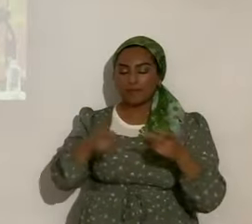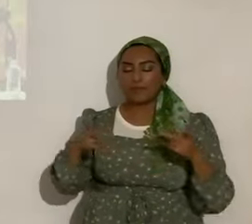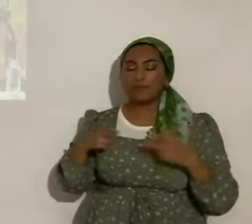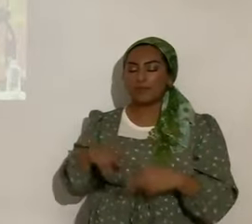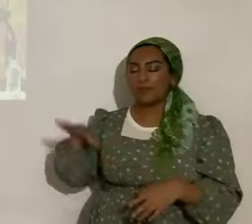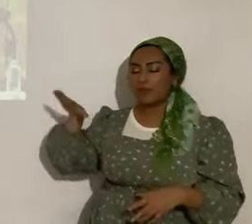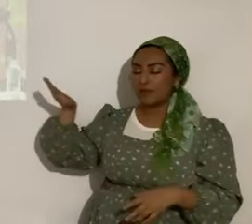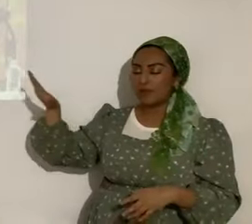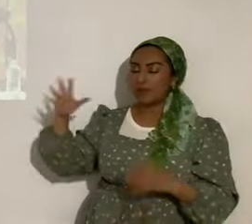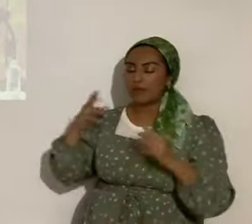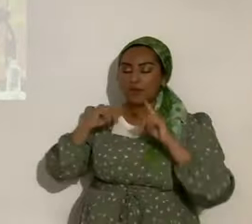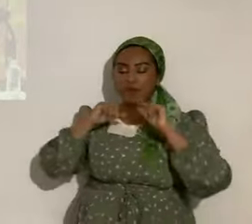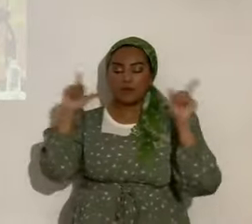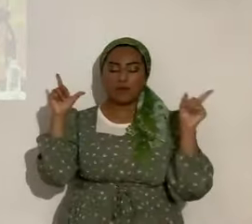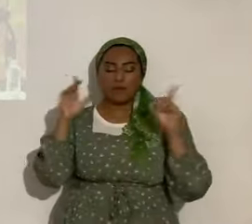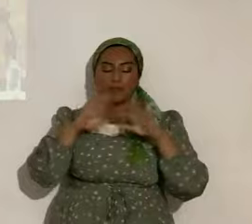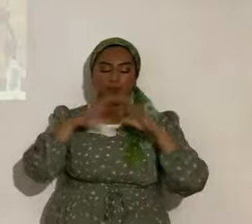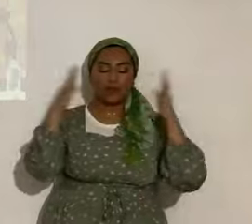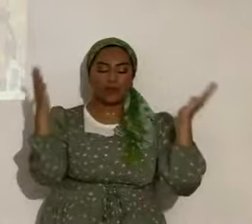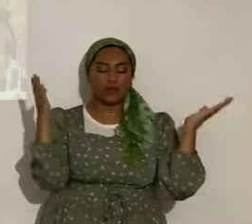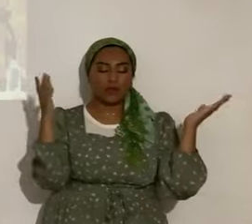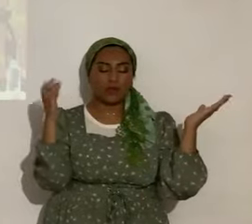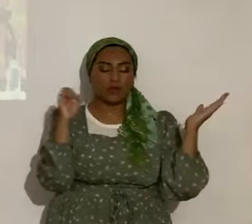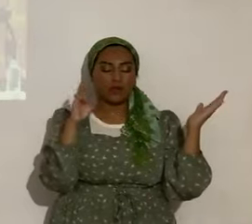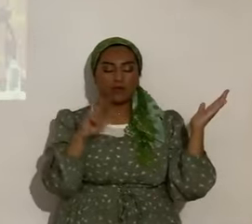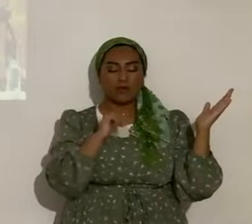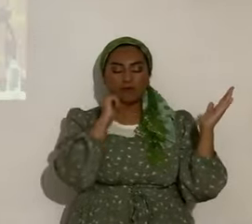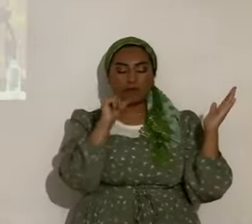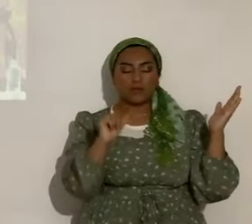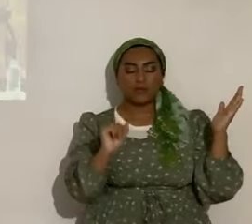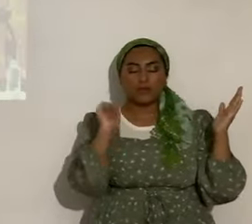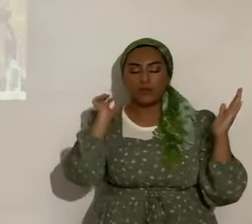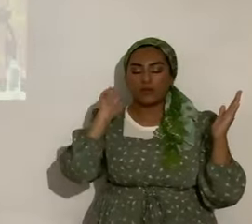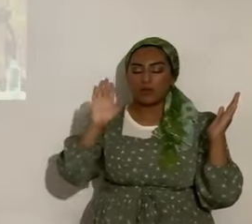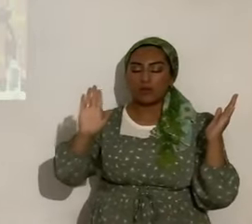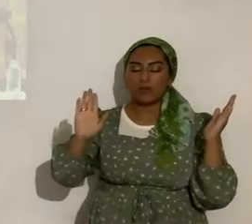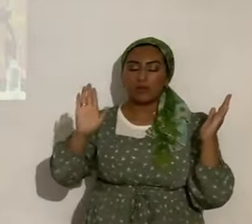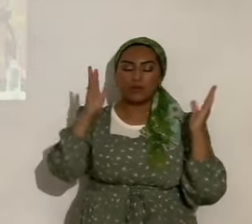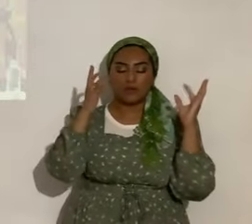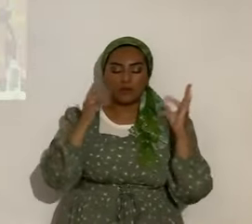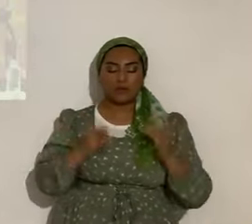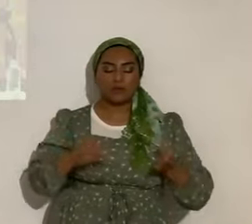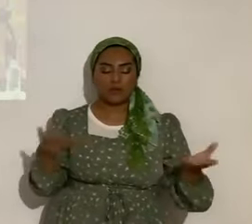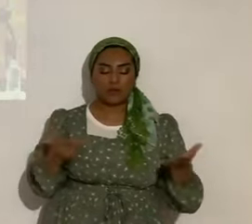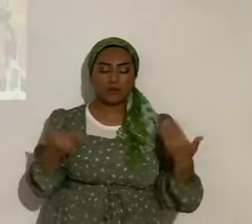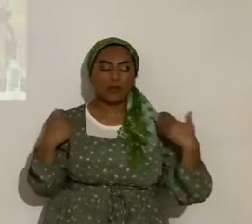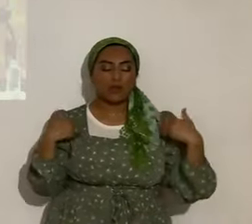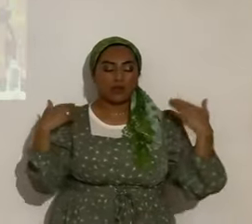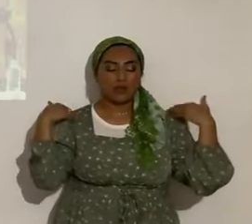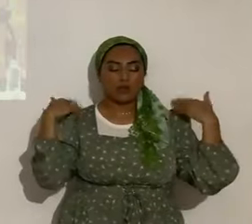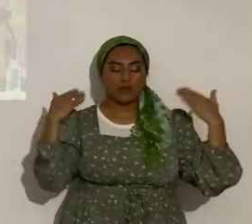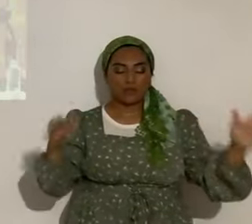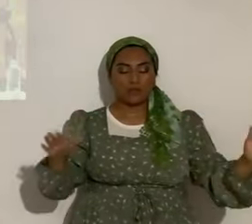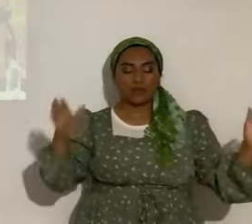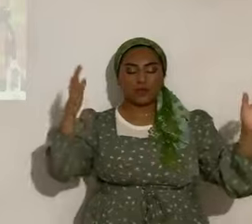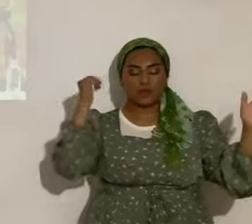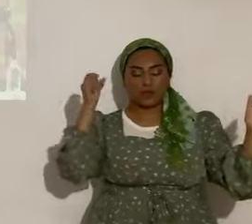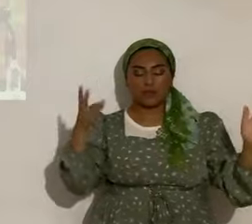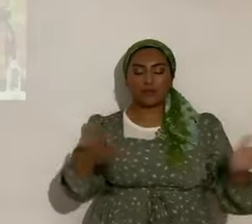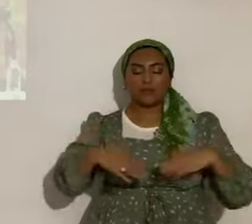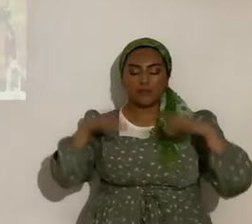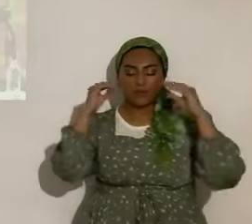Si quieres abrir los ojos, ábrelos. Si quieres tener cerrados los ojos, tenlos cerrados. Pero aquí hay malajín de Yahshua. Aquí se